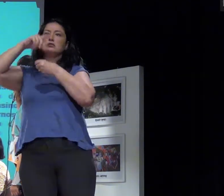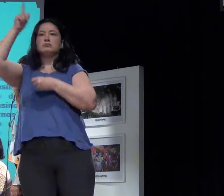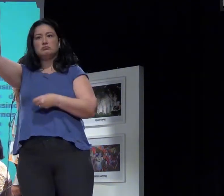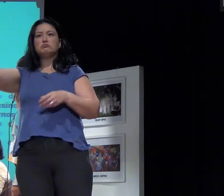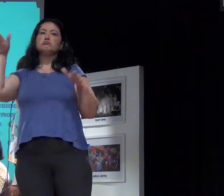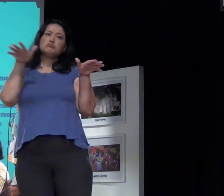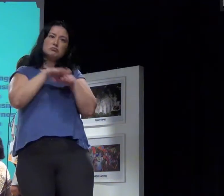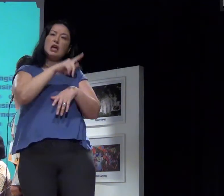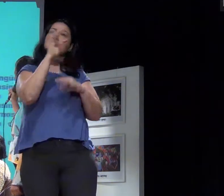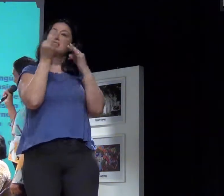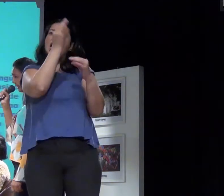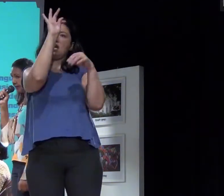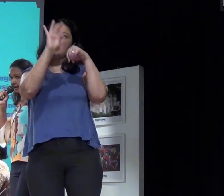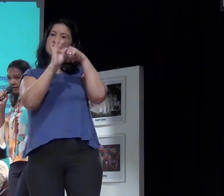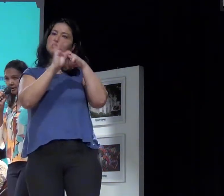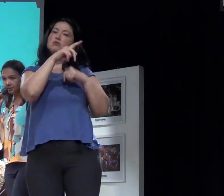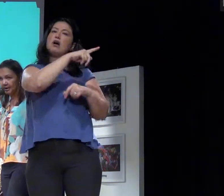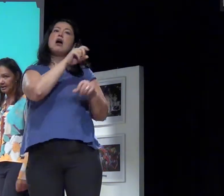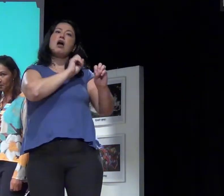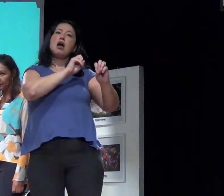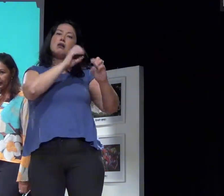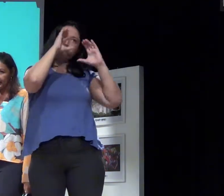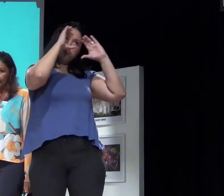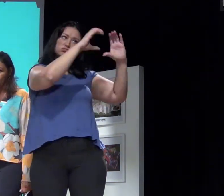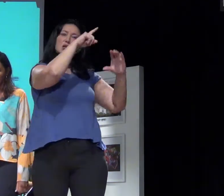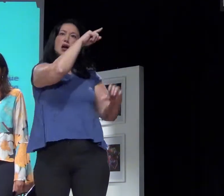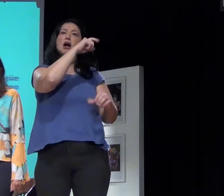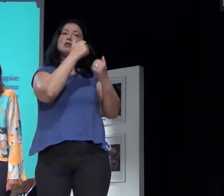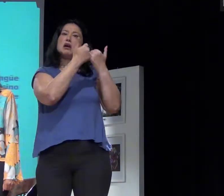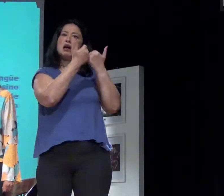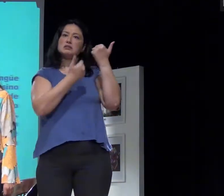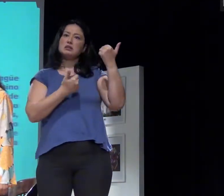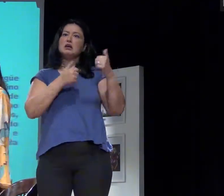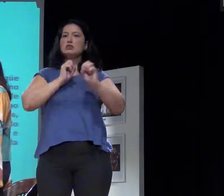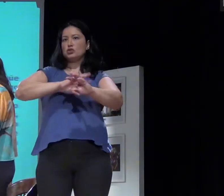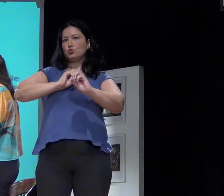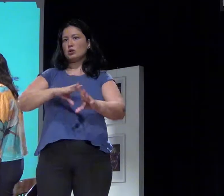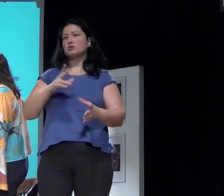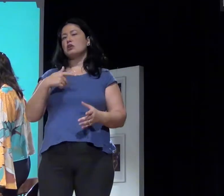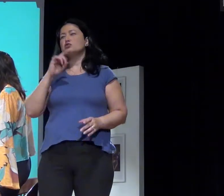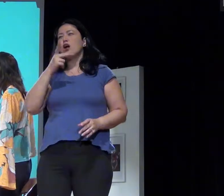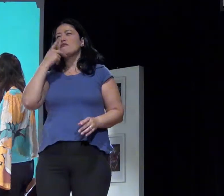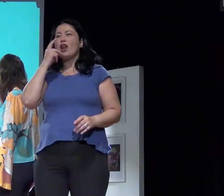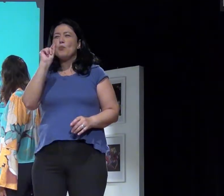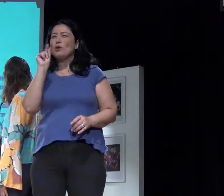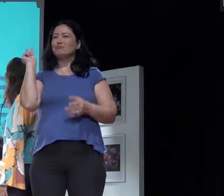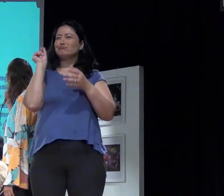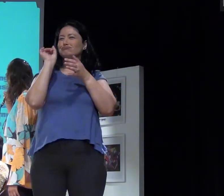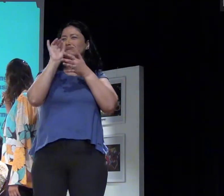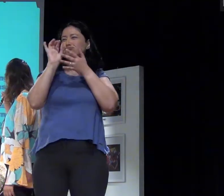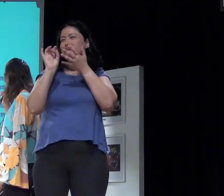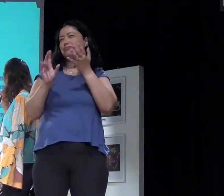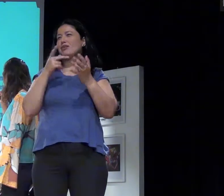subordinada técnico e administrativamente à Secretaria de Educação. Então, eu quero só detalhar um pouco essas questões para